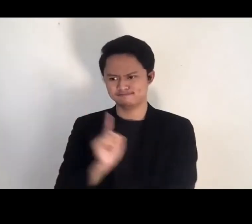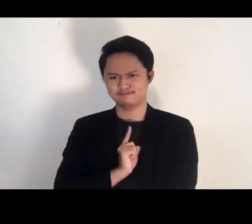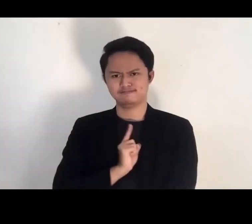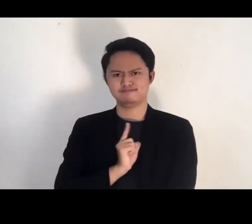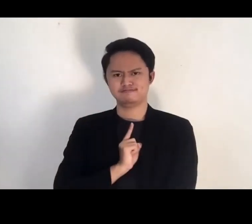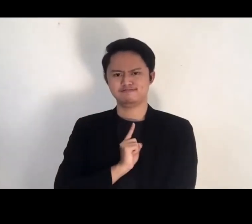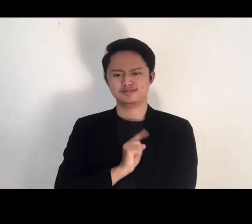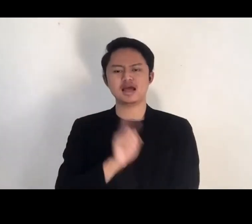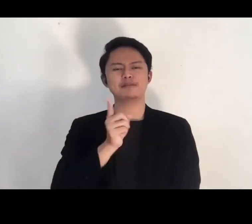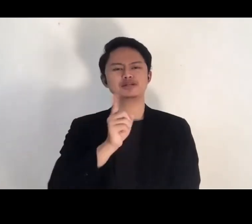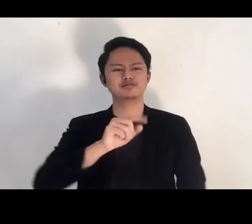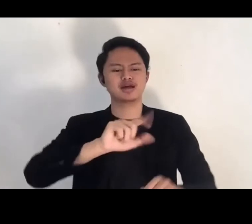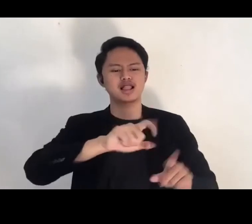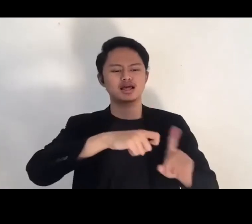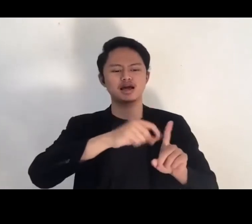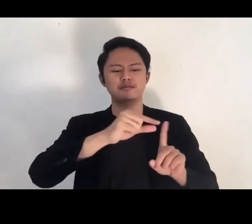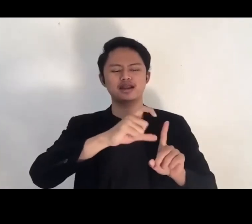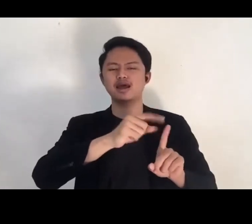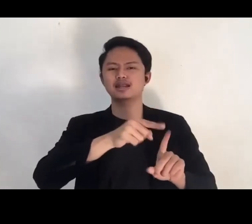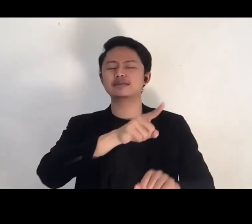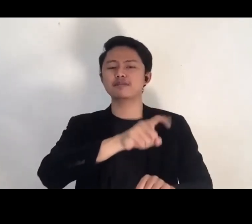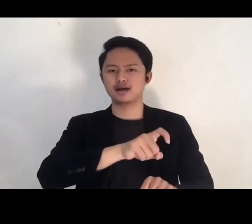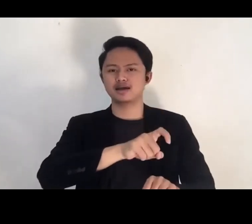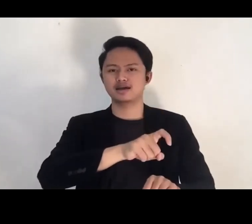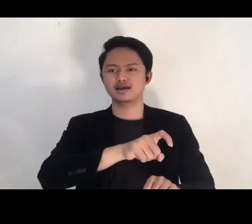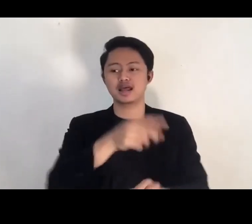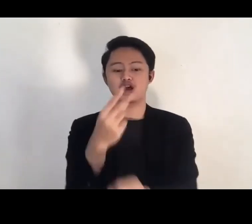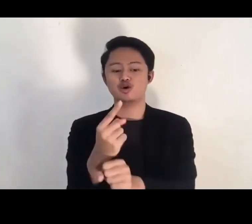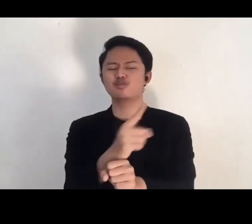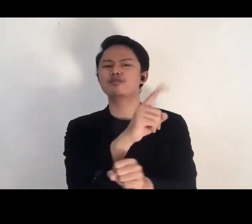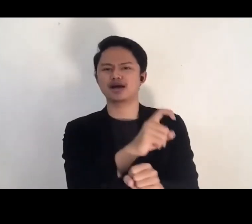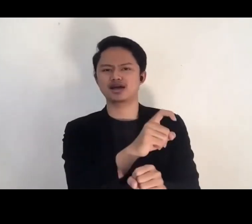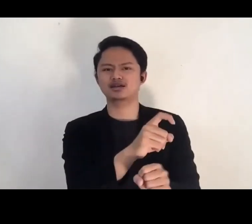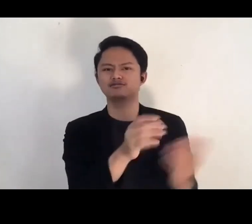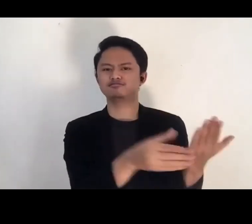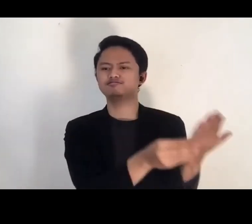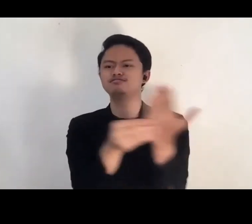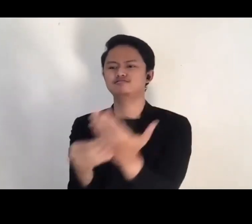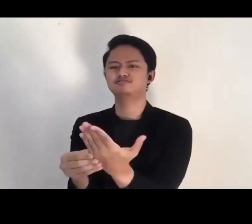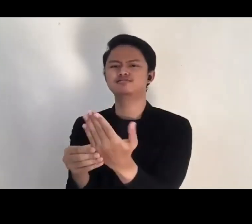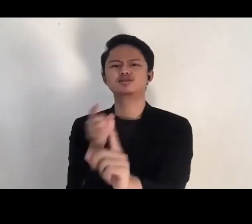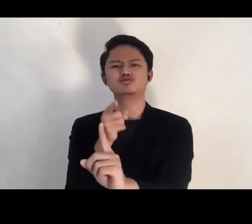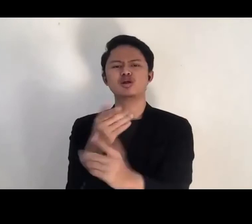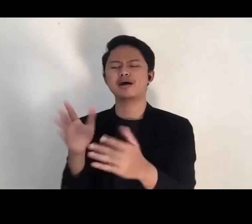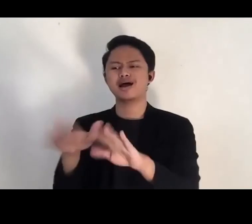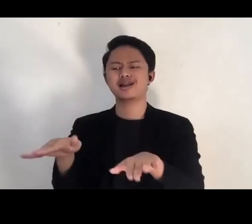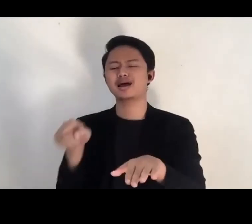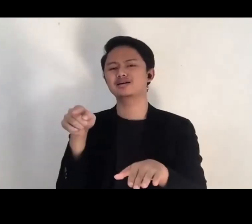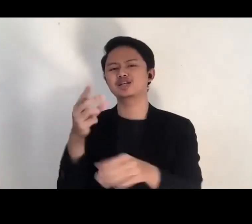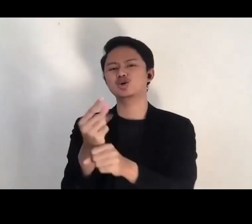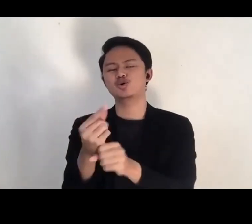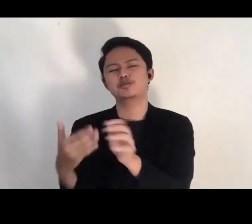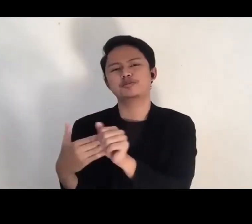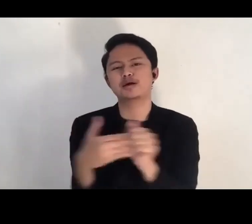kerja peserta didik ini digunakan dan dipakai oleh guru dalam rangka menuntun anak-anak ketika mereka harus